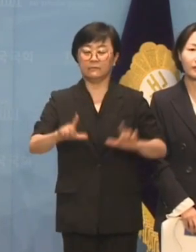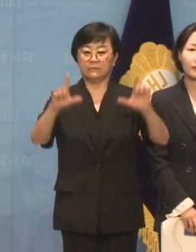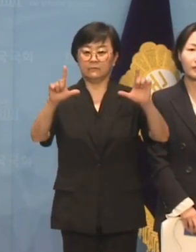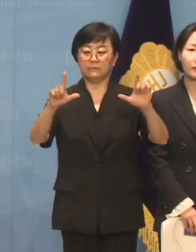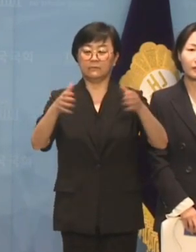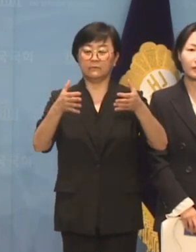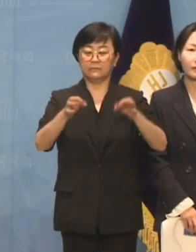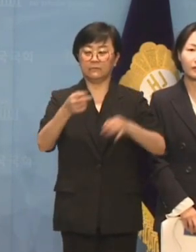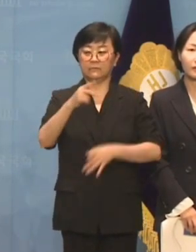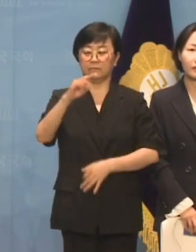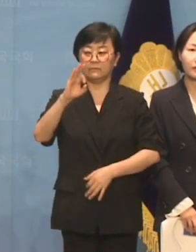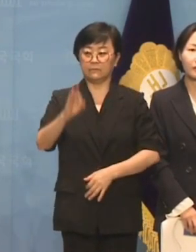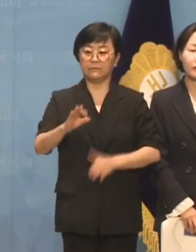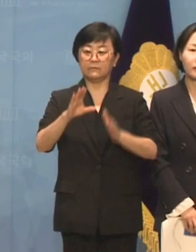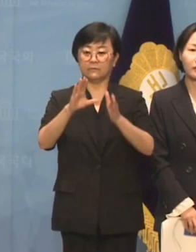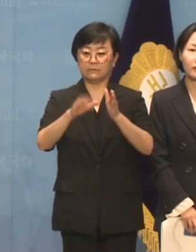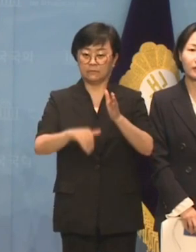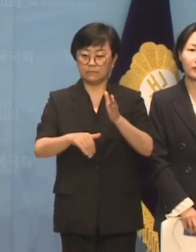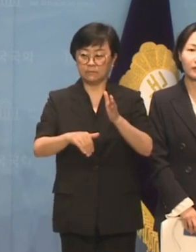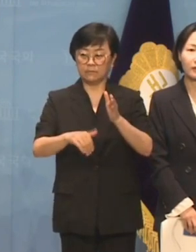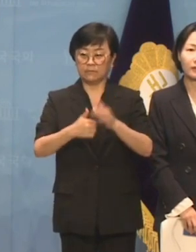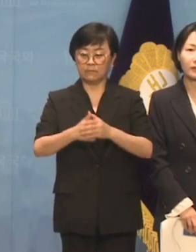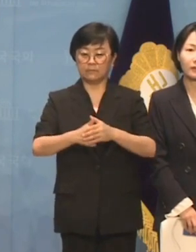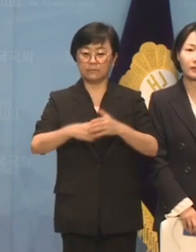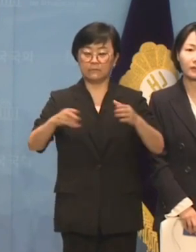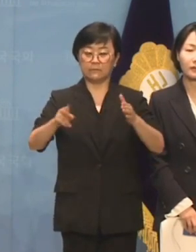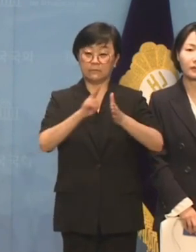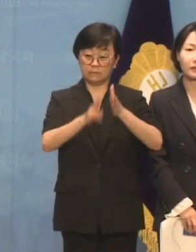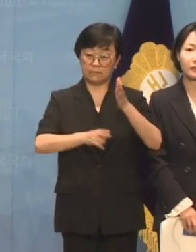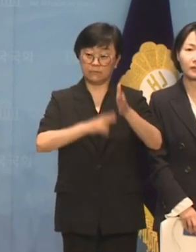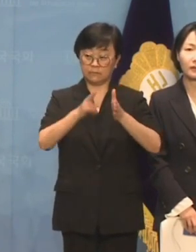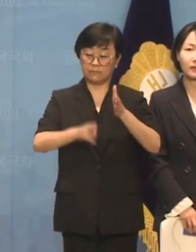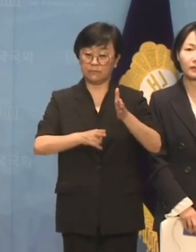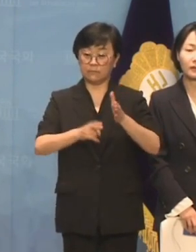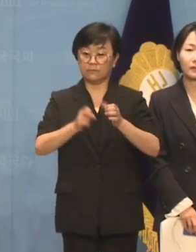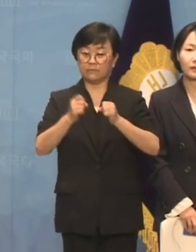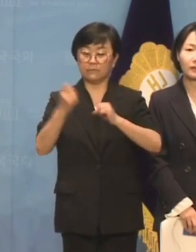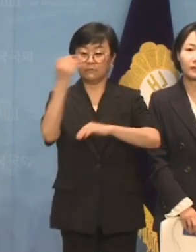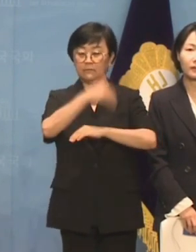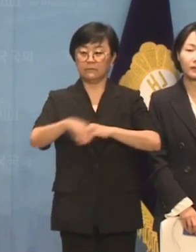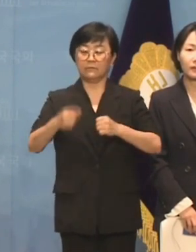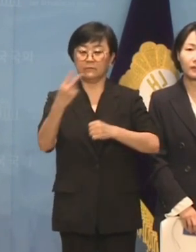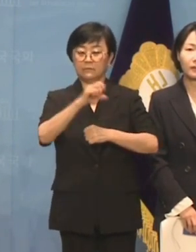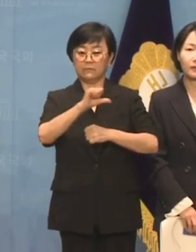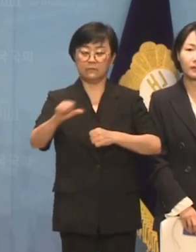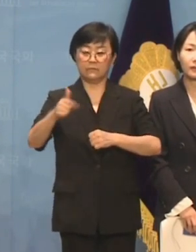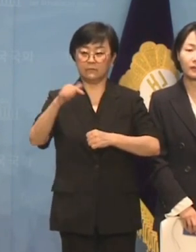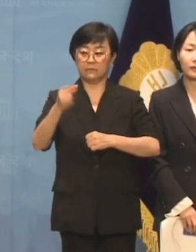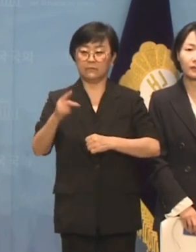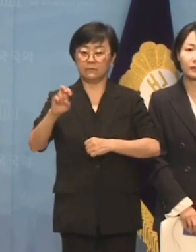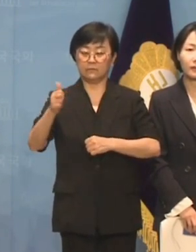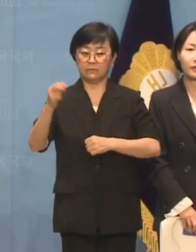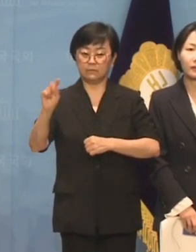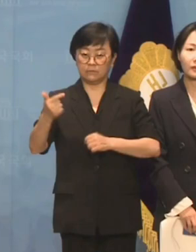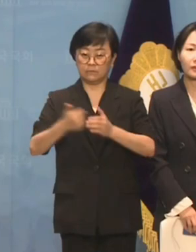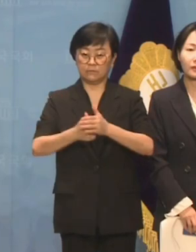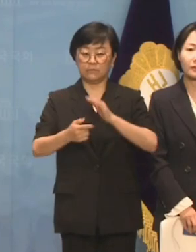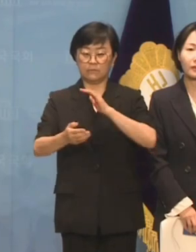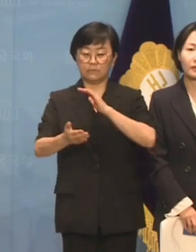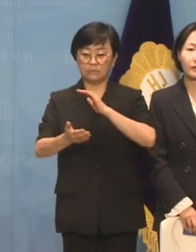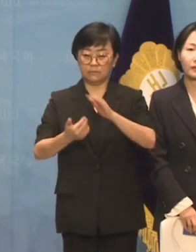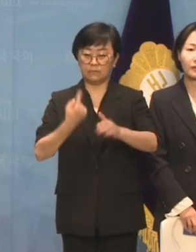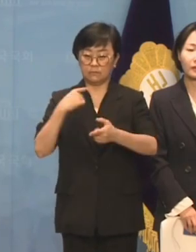2001년도 김대중 대통령 시절에 광역철도로서 기획이 됐고 2005년도 노무현 대통령 때